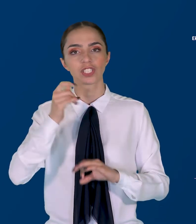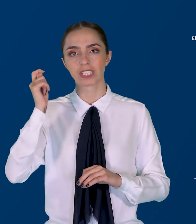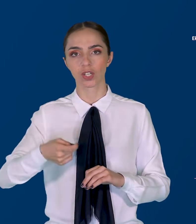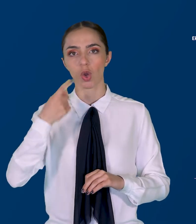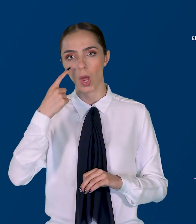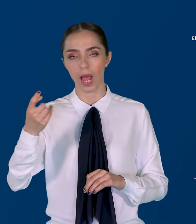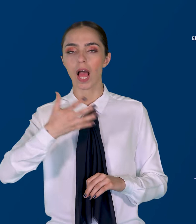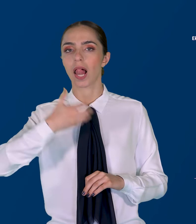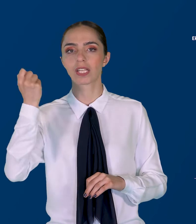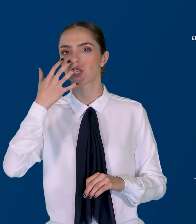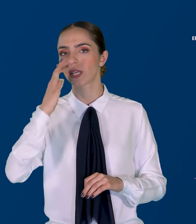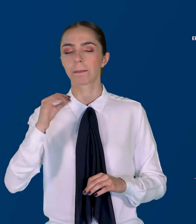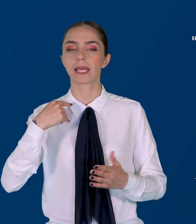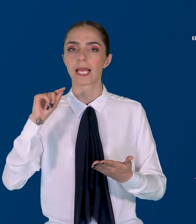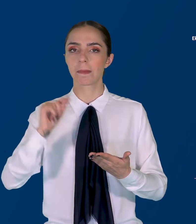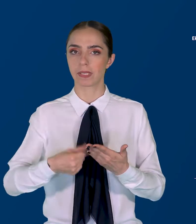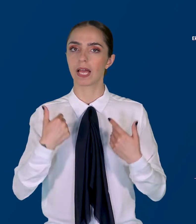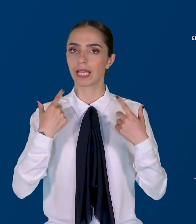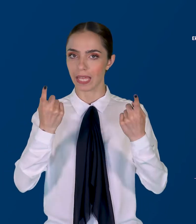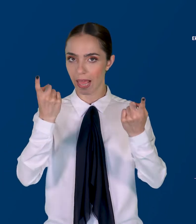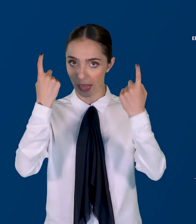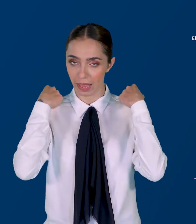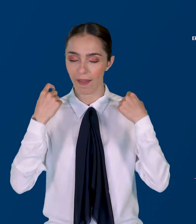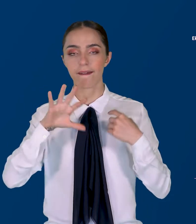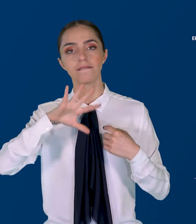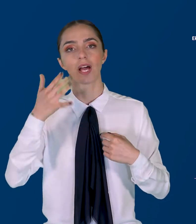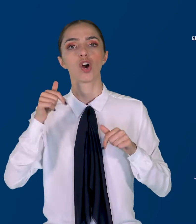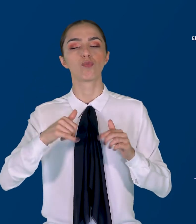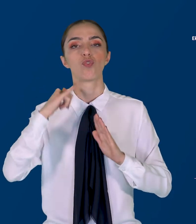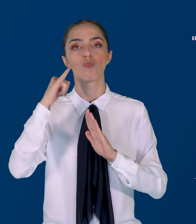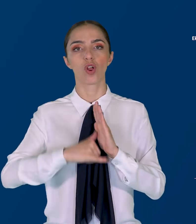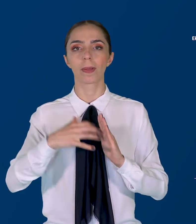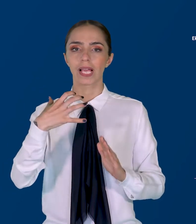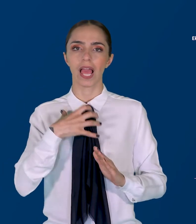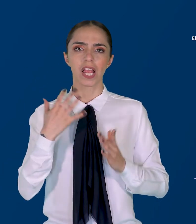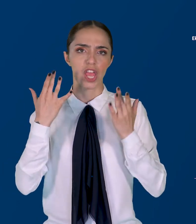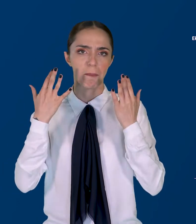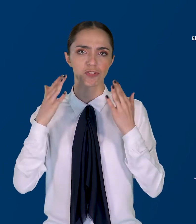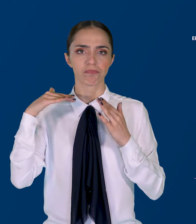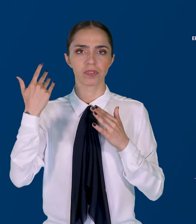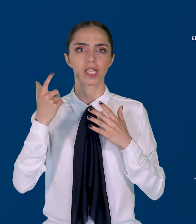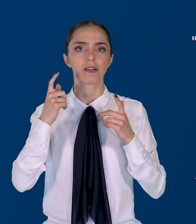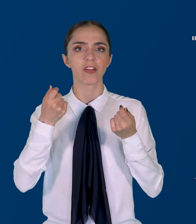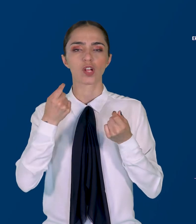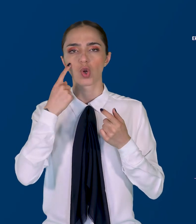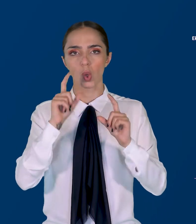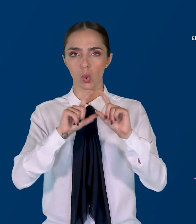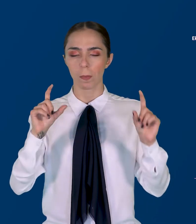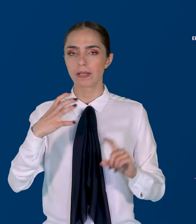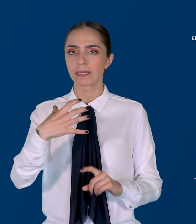imzaya yetkiliyim veya bu formu kendimi yabancı bir finans kurumunun sahibi veya hesap